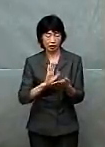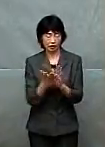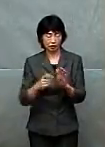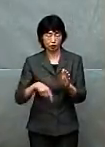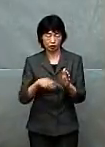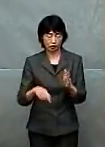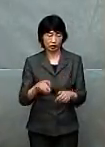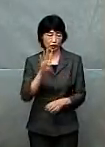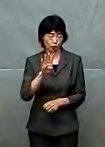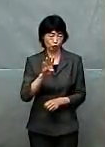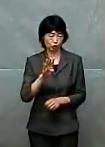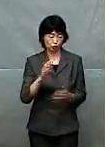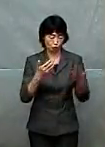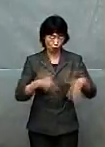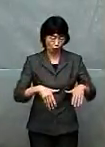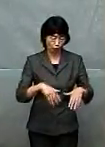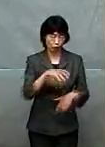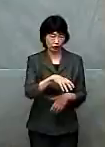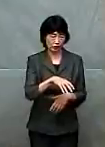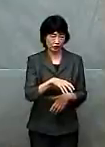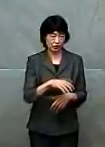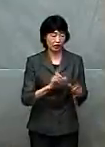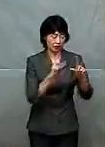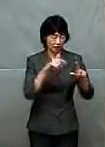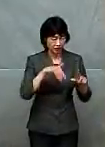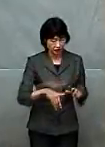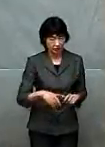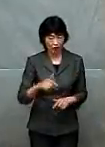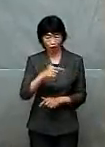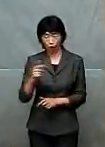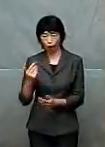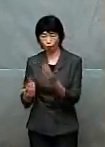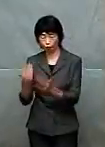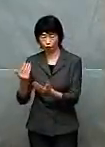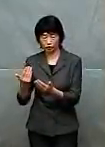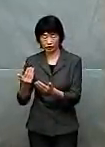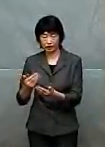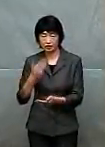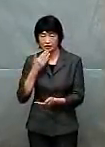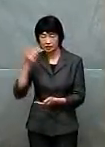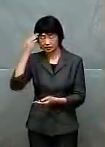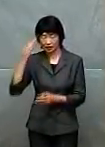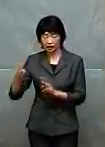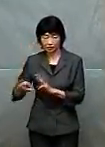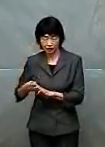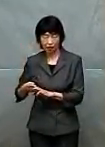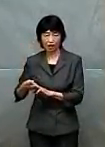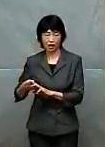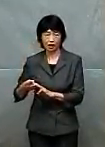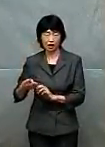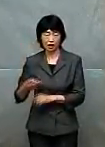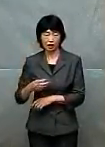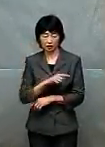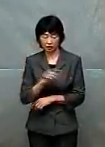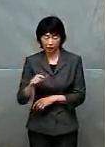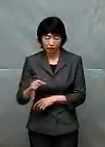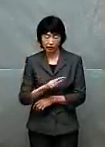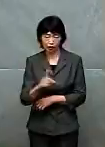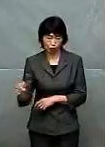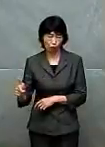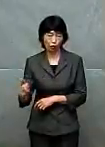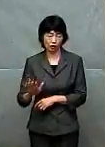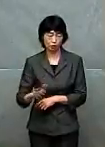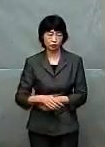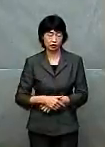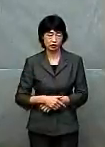業団地、東根大森とかですね、坂田臨海、東根大森、また